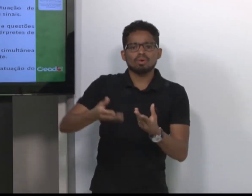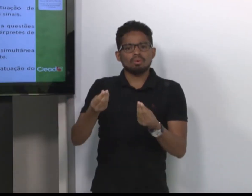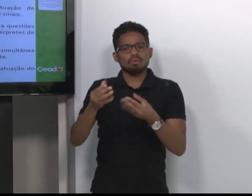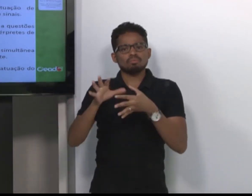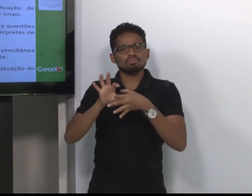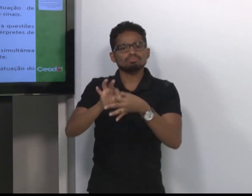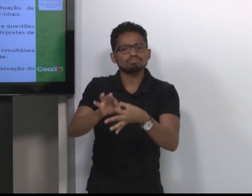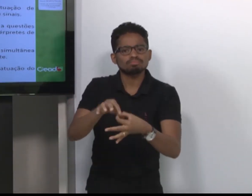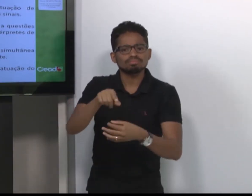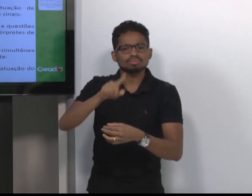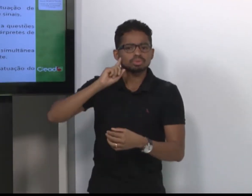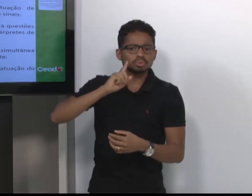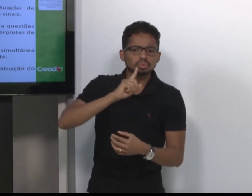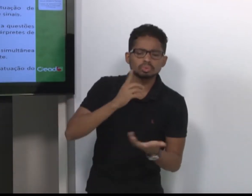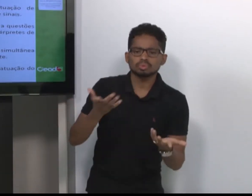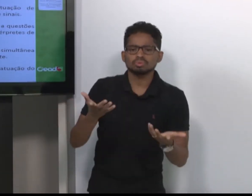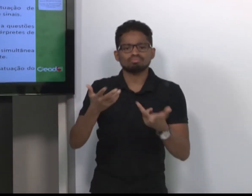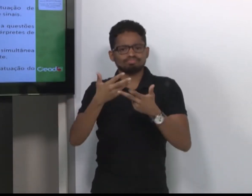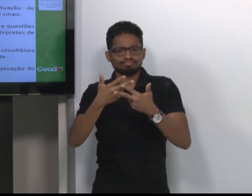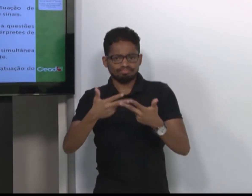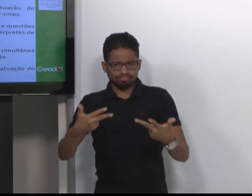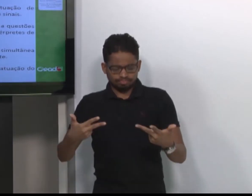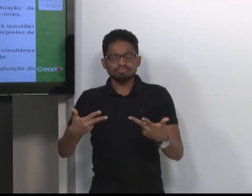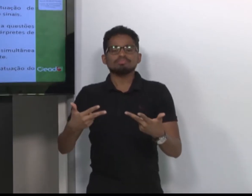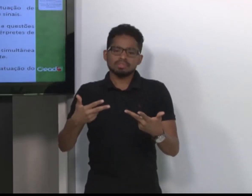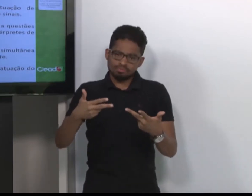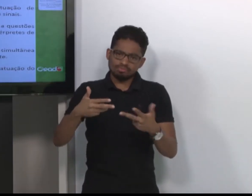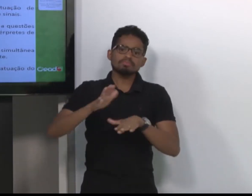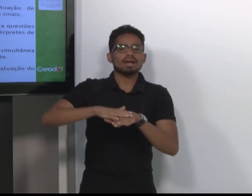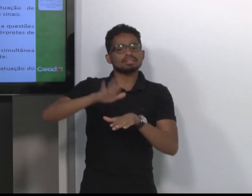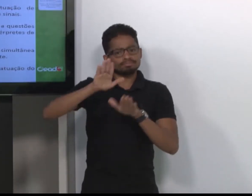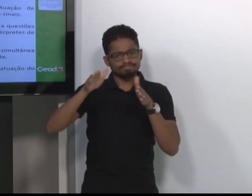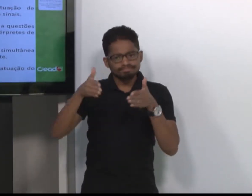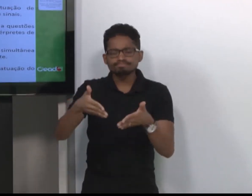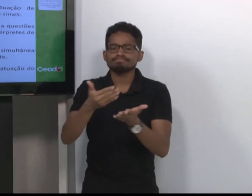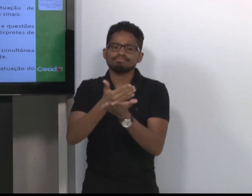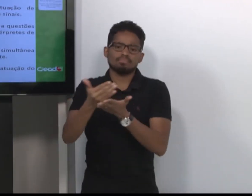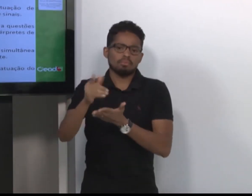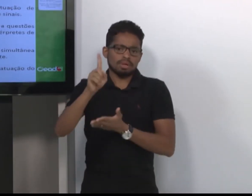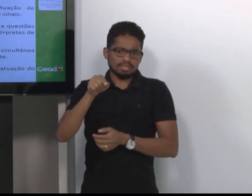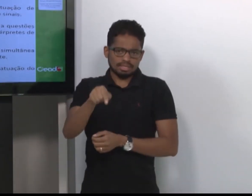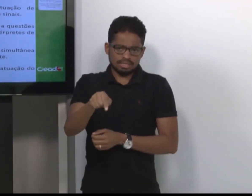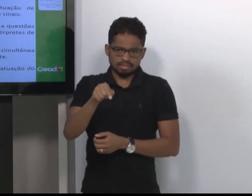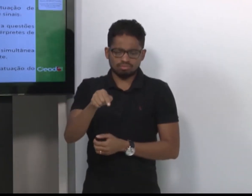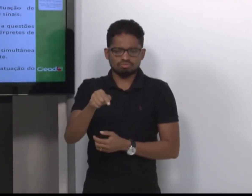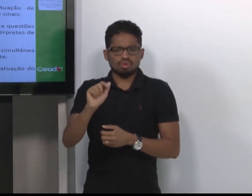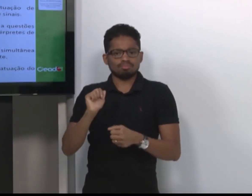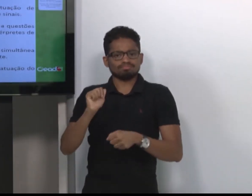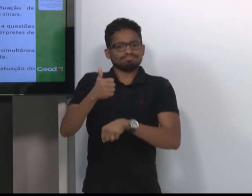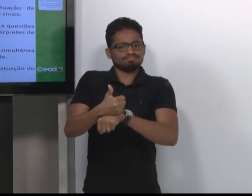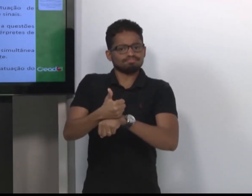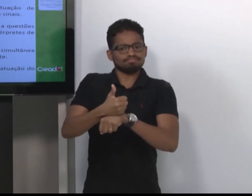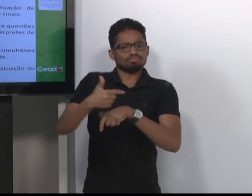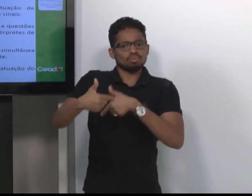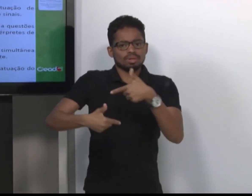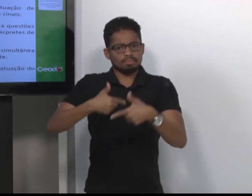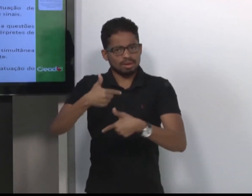de atuação, as suas ligações com o surdo. Então, trataremos sobre